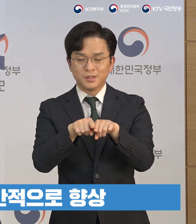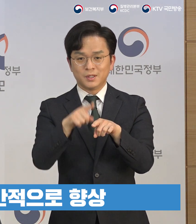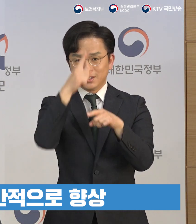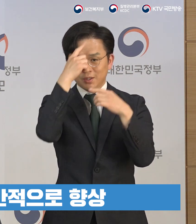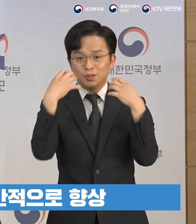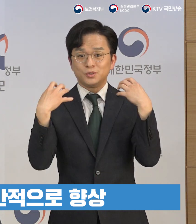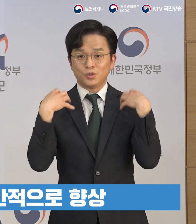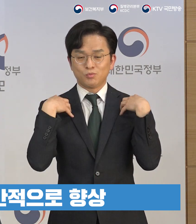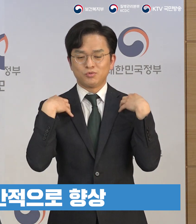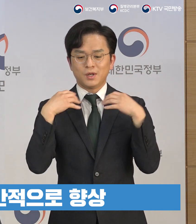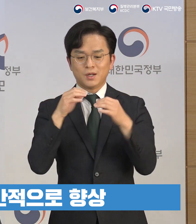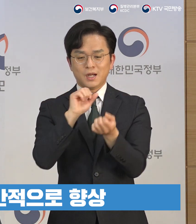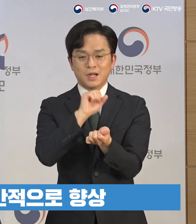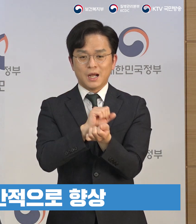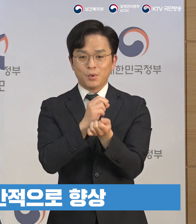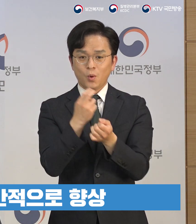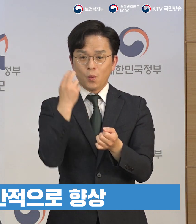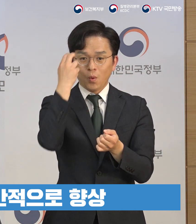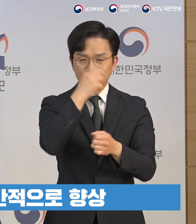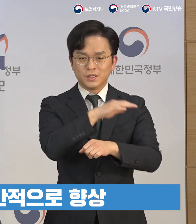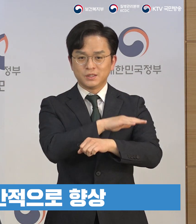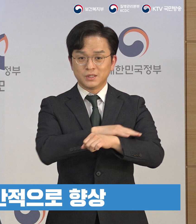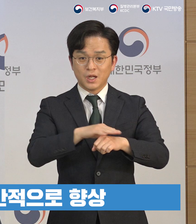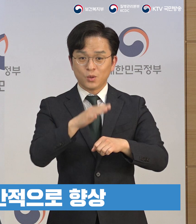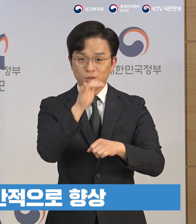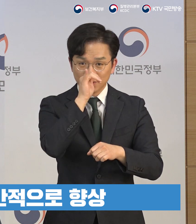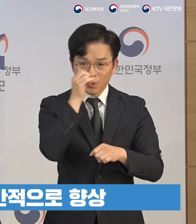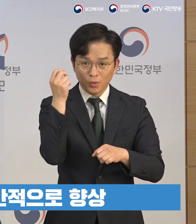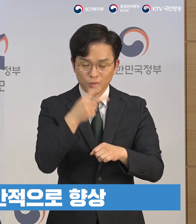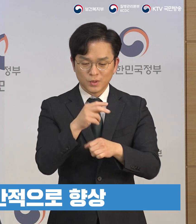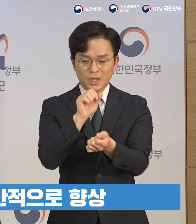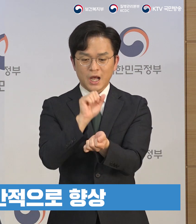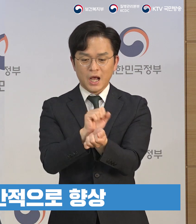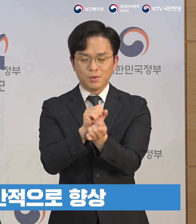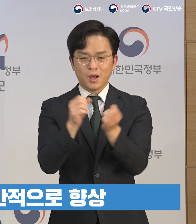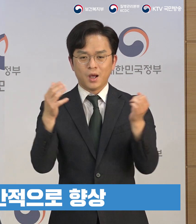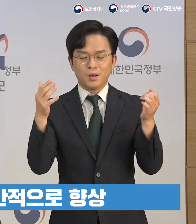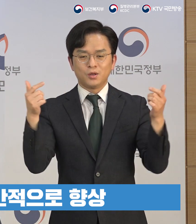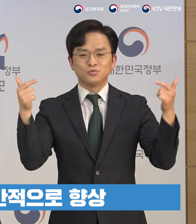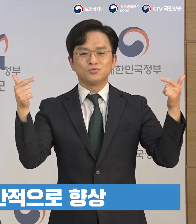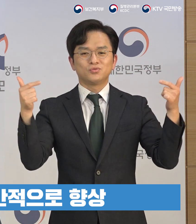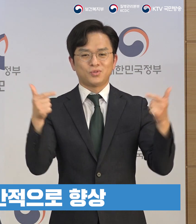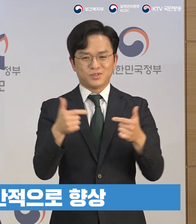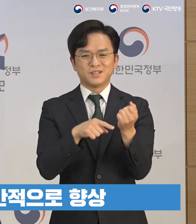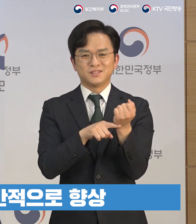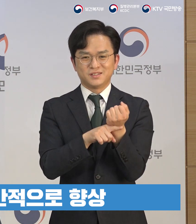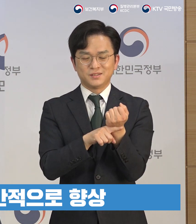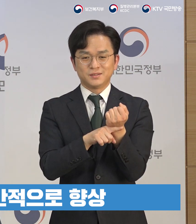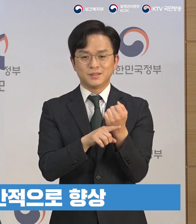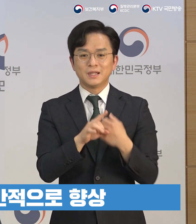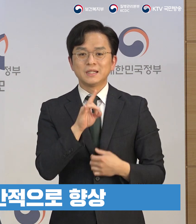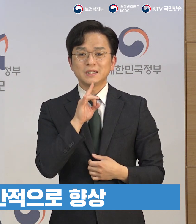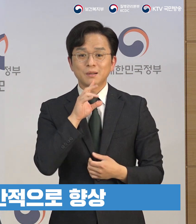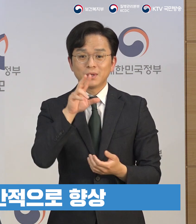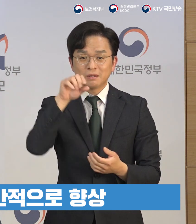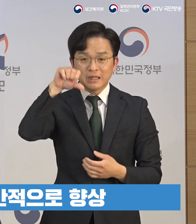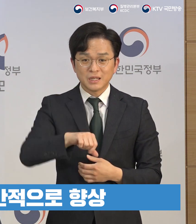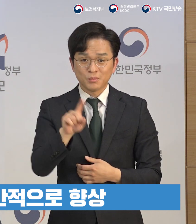감소하며 박력 관리 체 2 의 통제력이 전반적으로 향상되고 있음을 의미합니다